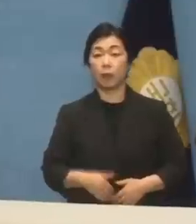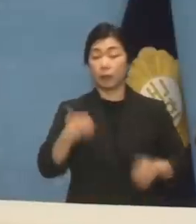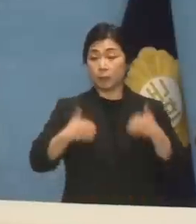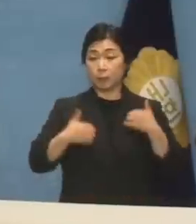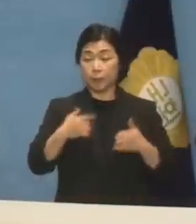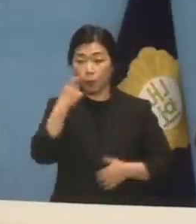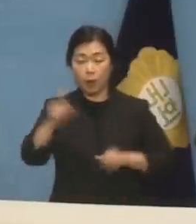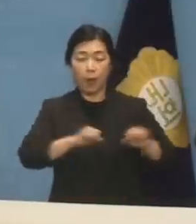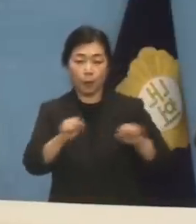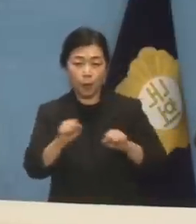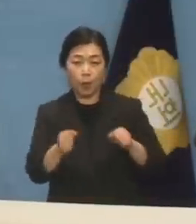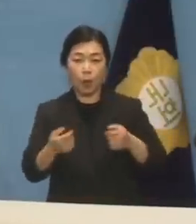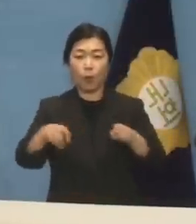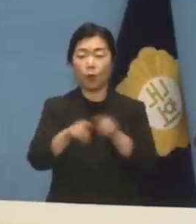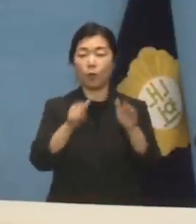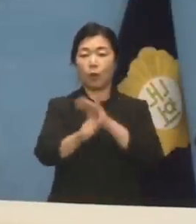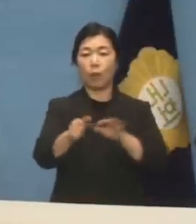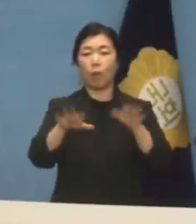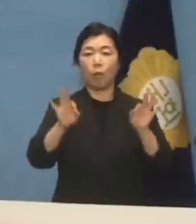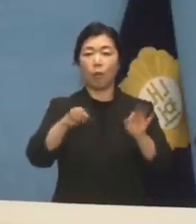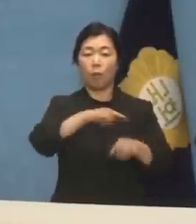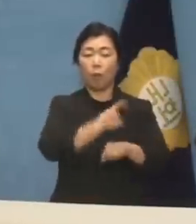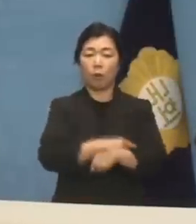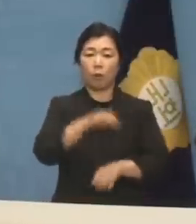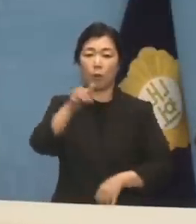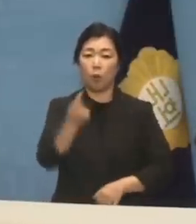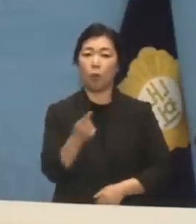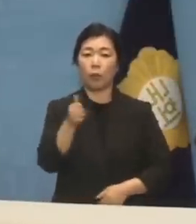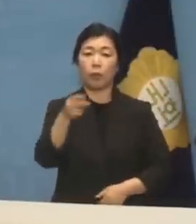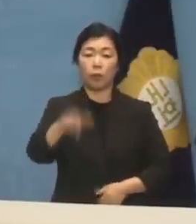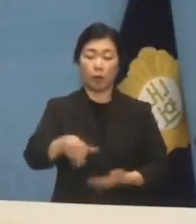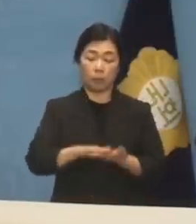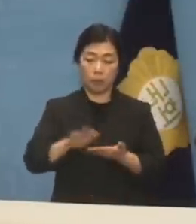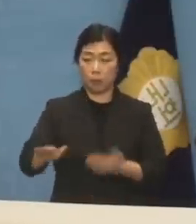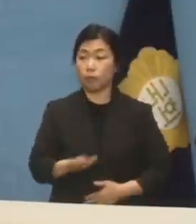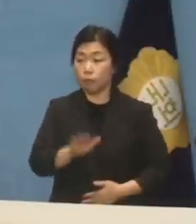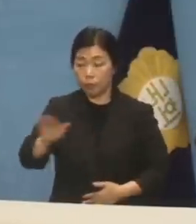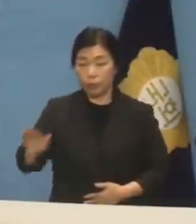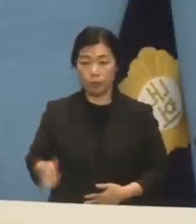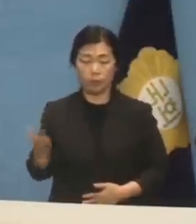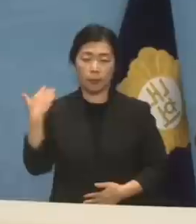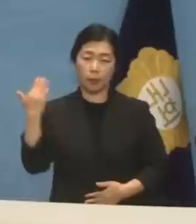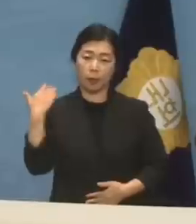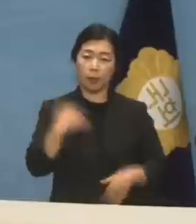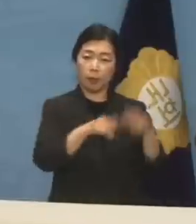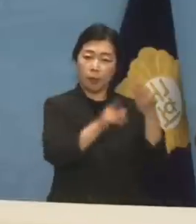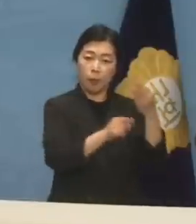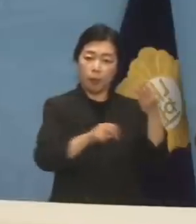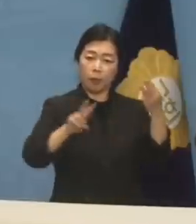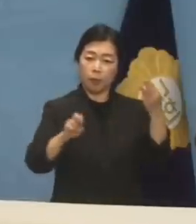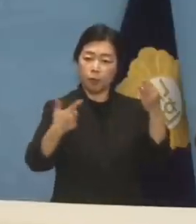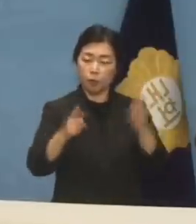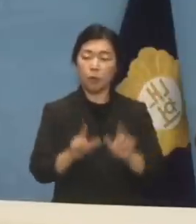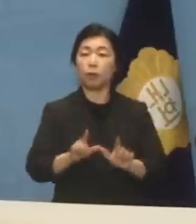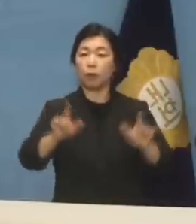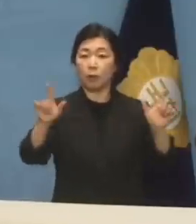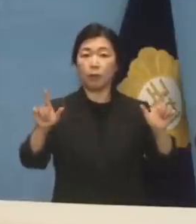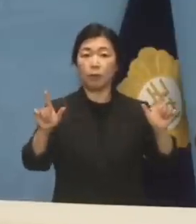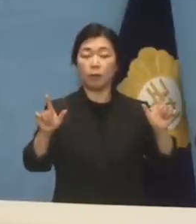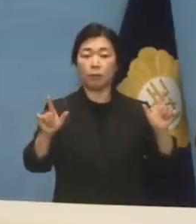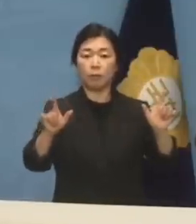네, 반갑습니다. 촛불행동의 공동대표 권오혁입니다. 저희는 지난 3월